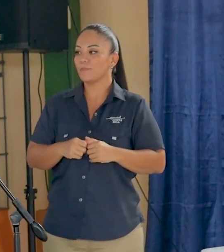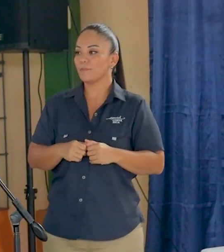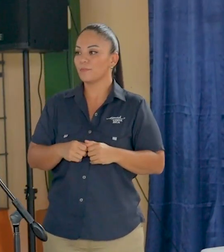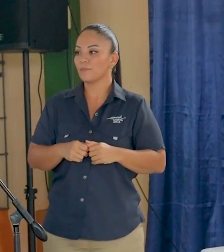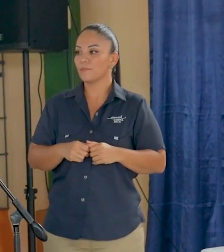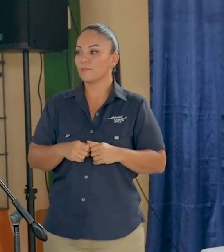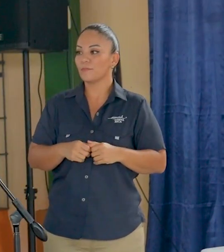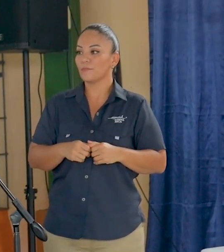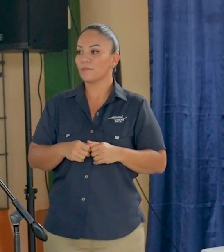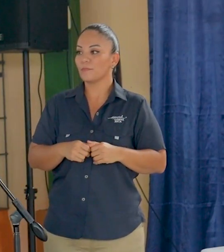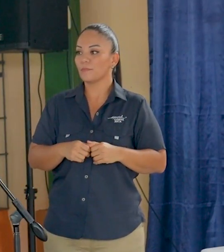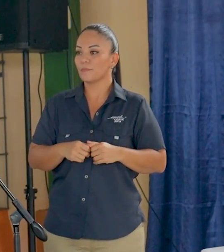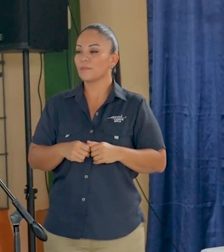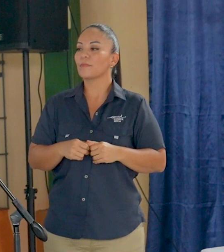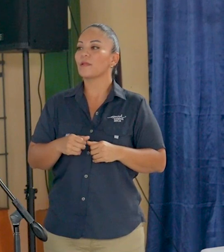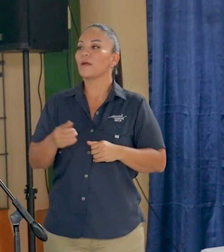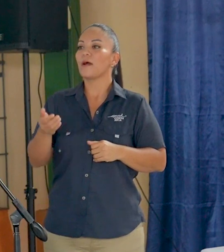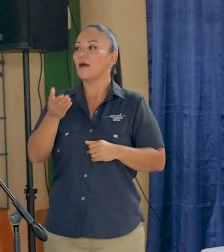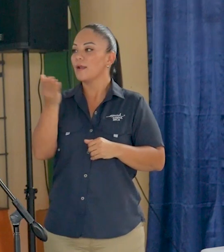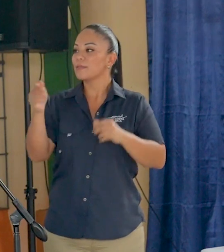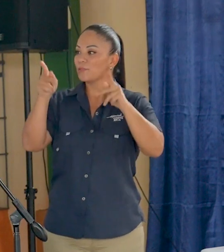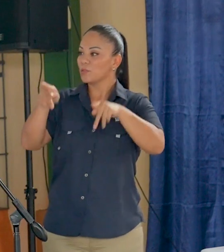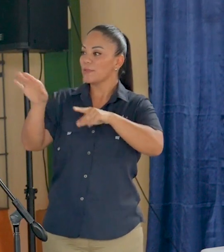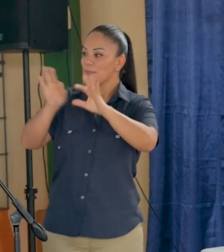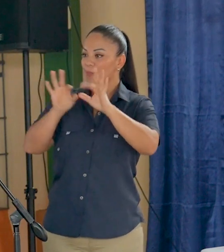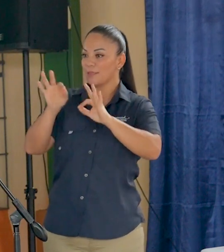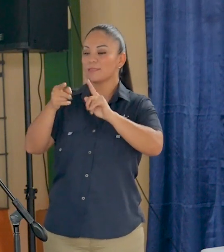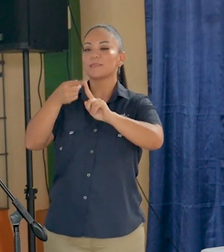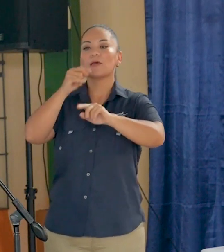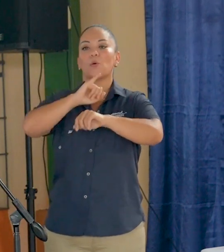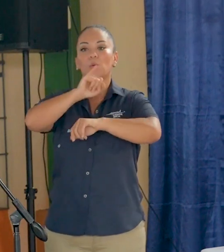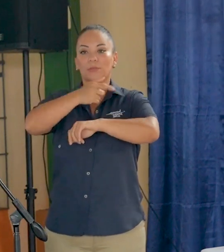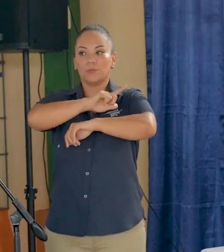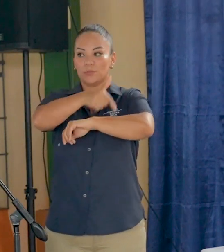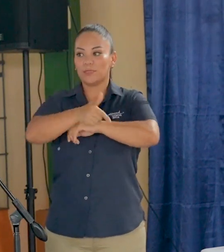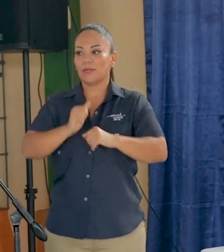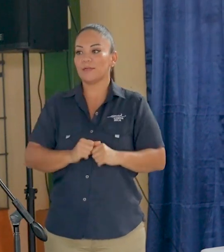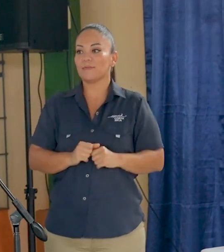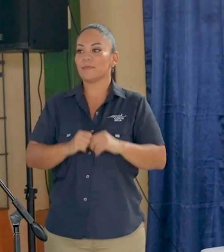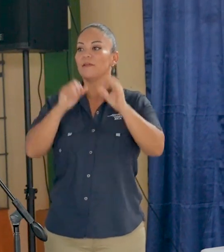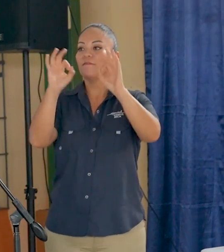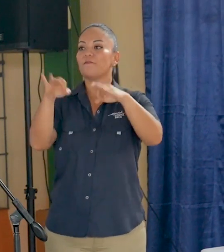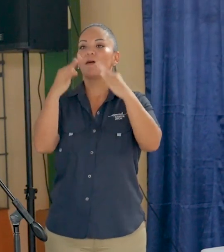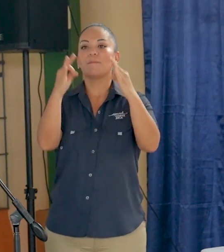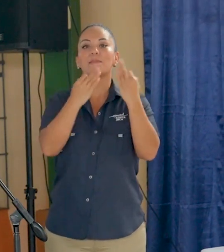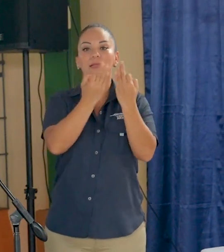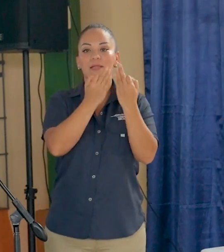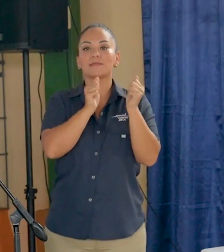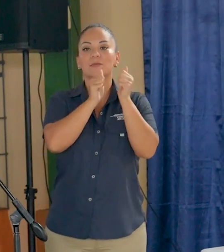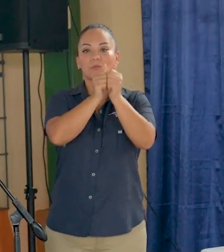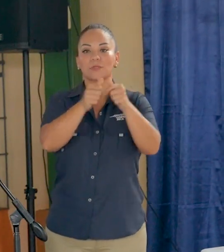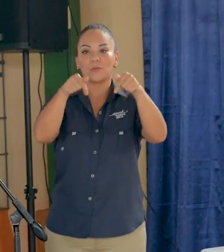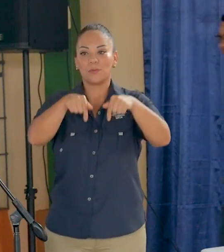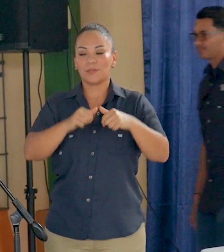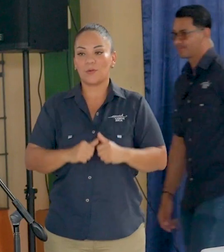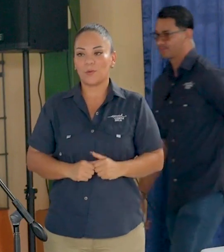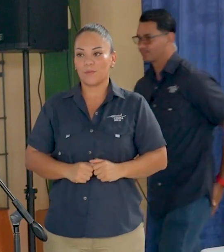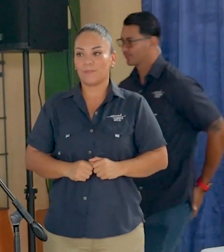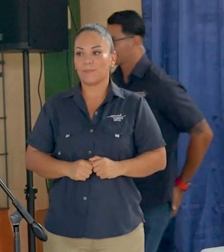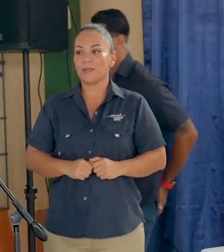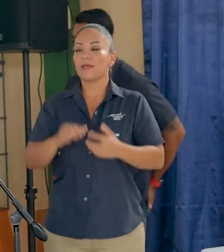ustedes, invitados de la Junta de Protección Social, a las familias que nos acompañan,